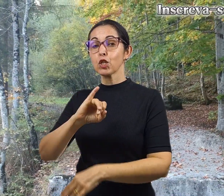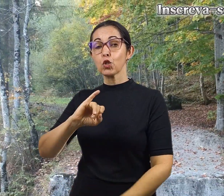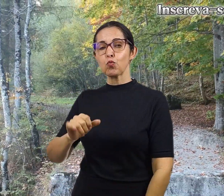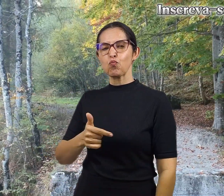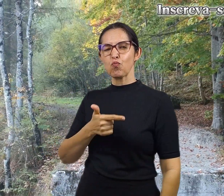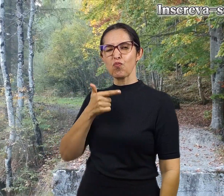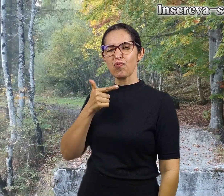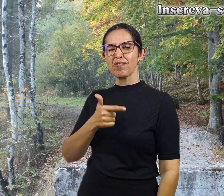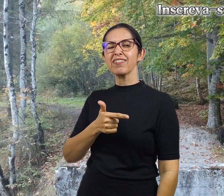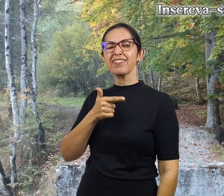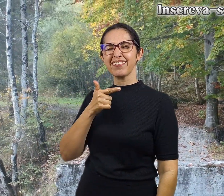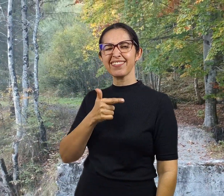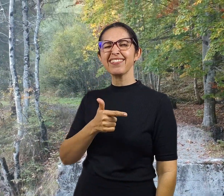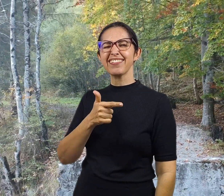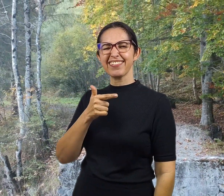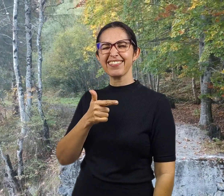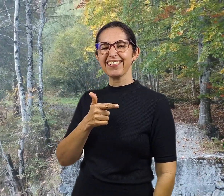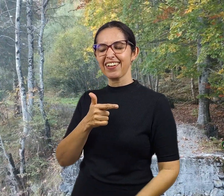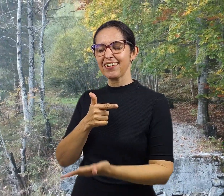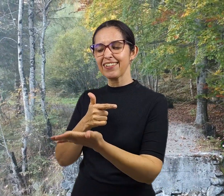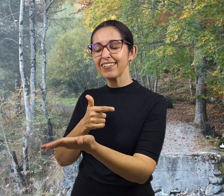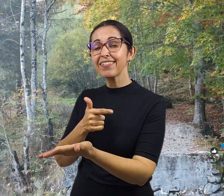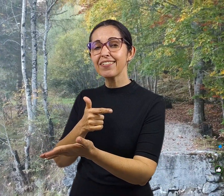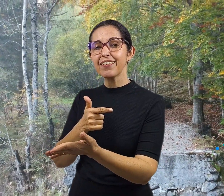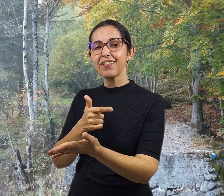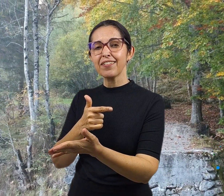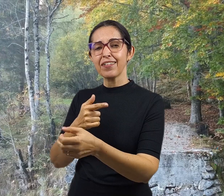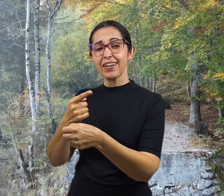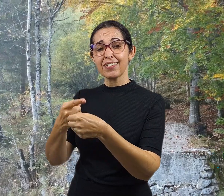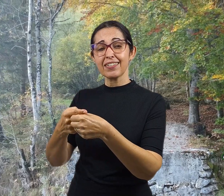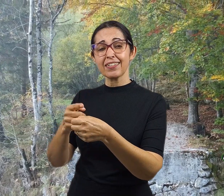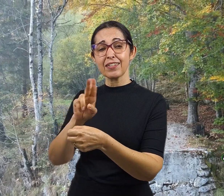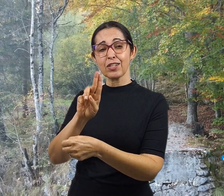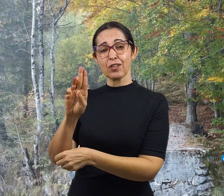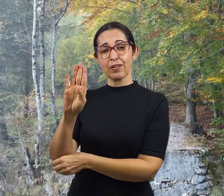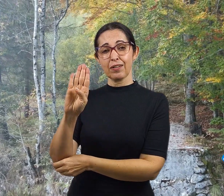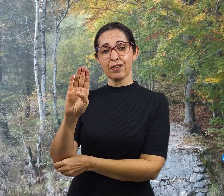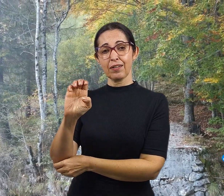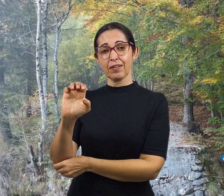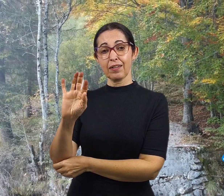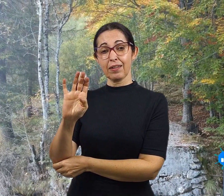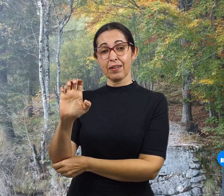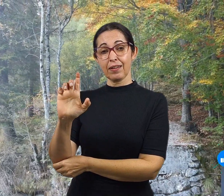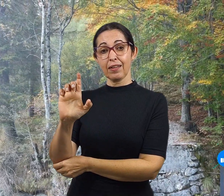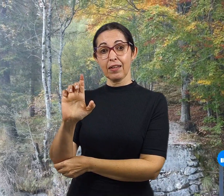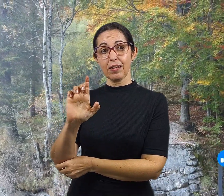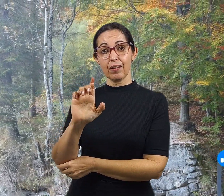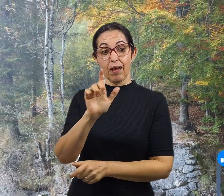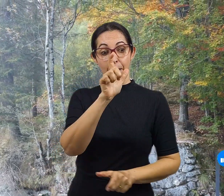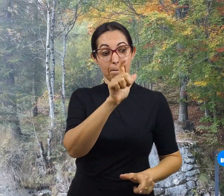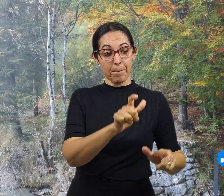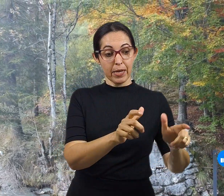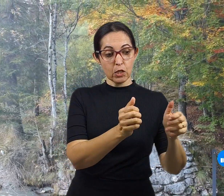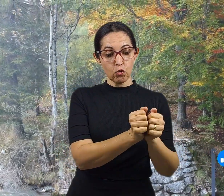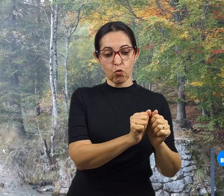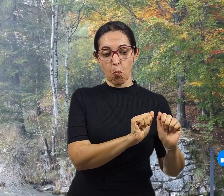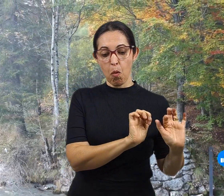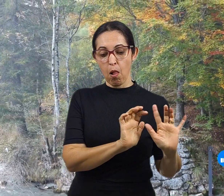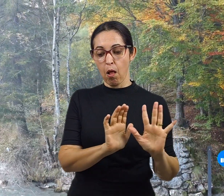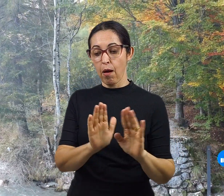de Canaã, esta é Betel, ele e todo o povo que com ele havia, toda a igreja, versículo 7,